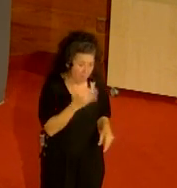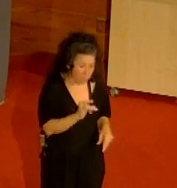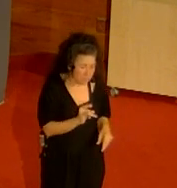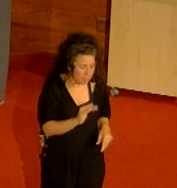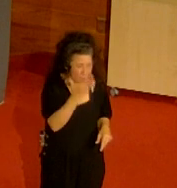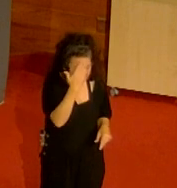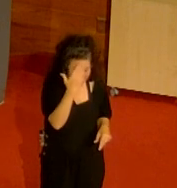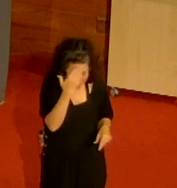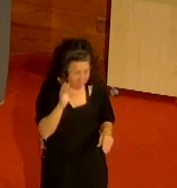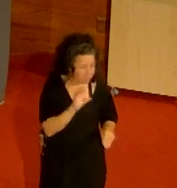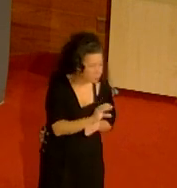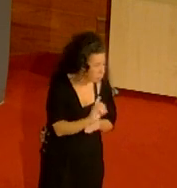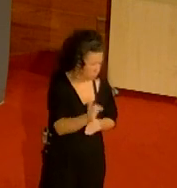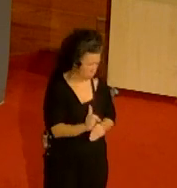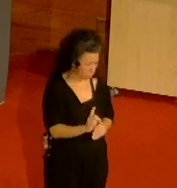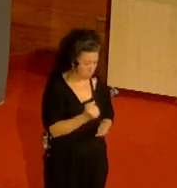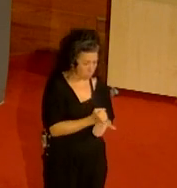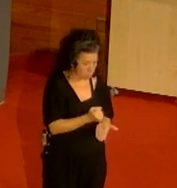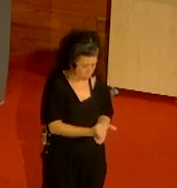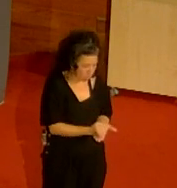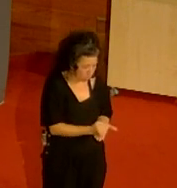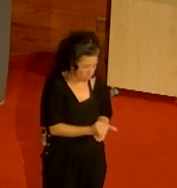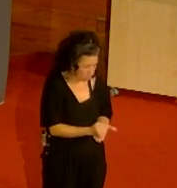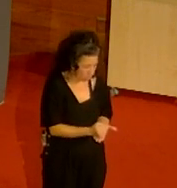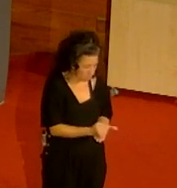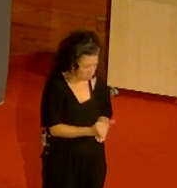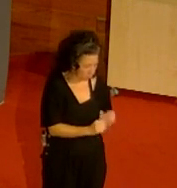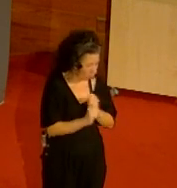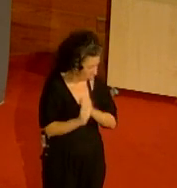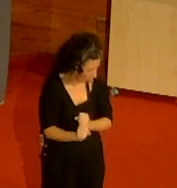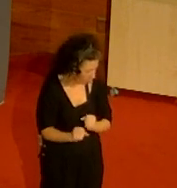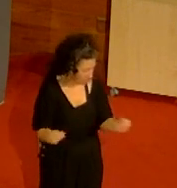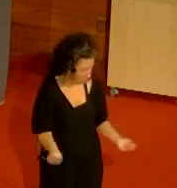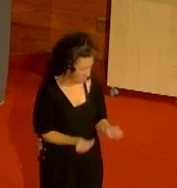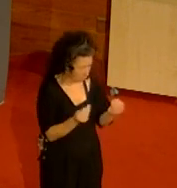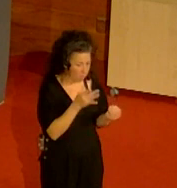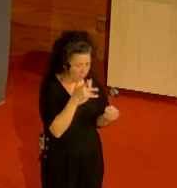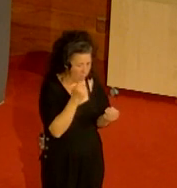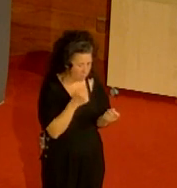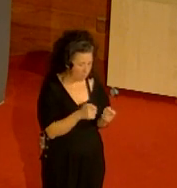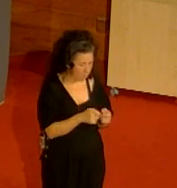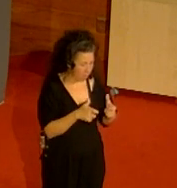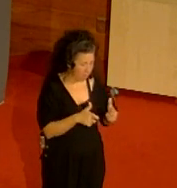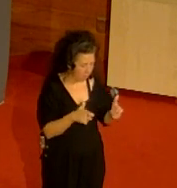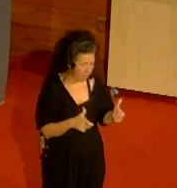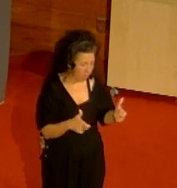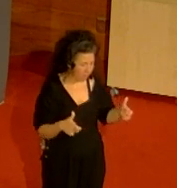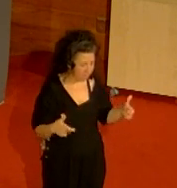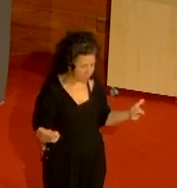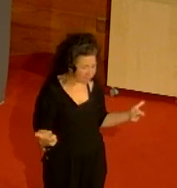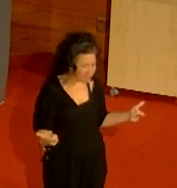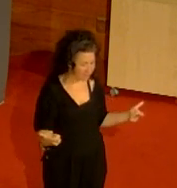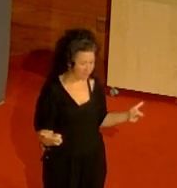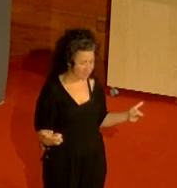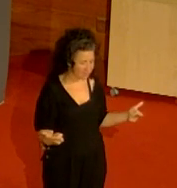yo creo que es depender de las suscripciones. Esto que antes parecía, ahora cada vez más, los medios cada vez más tienen más, están